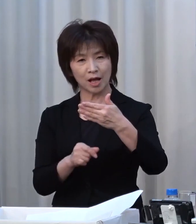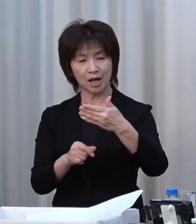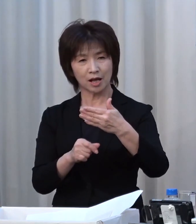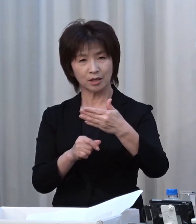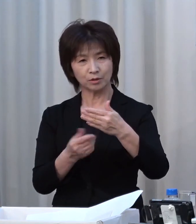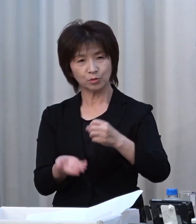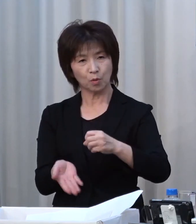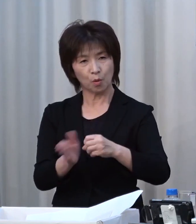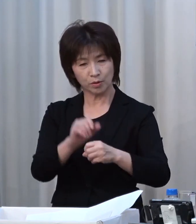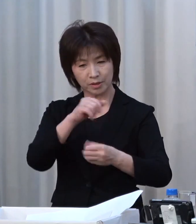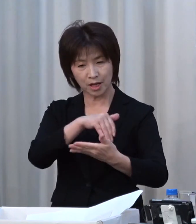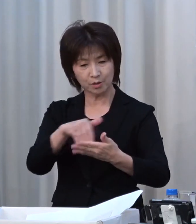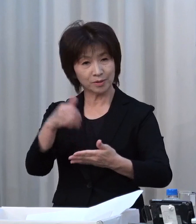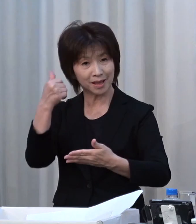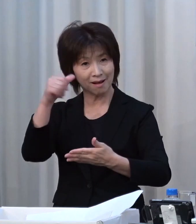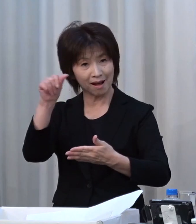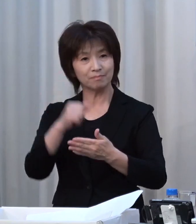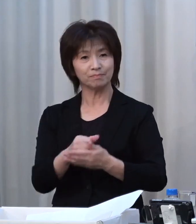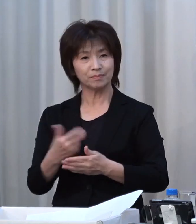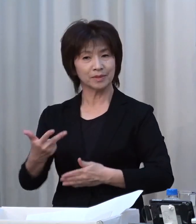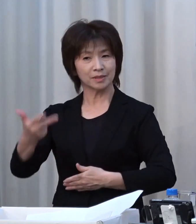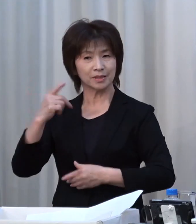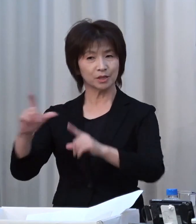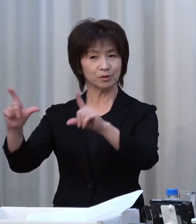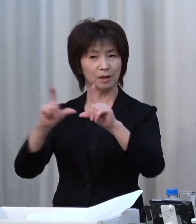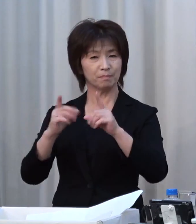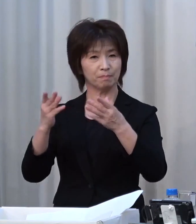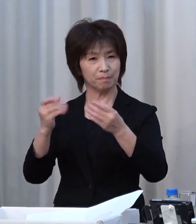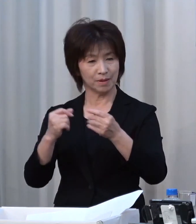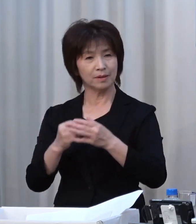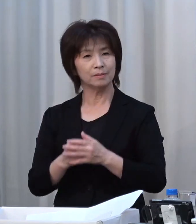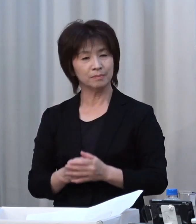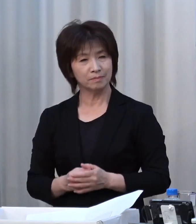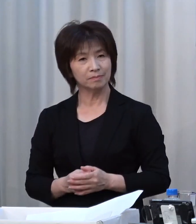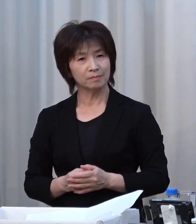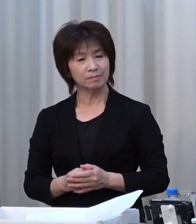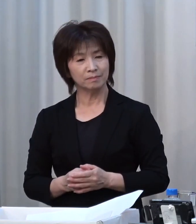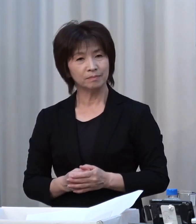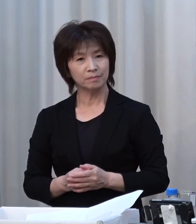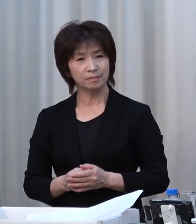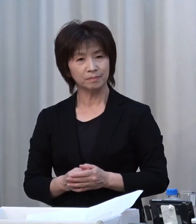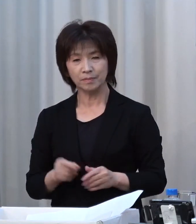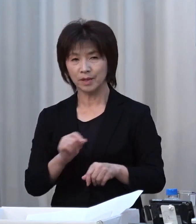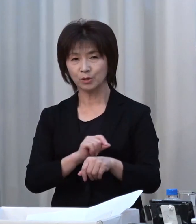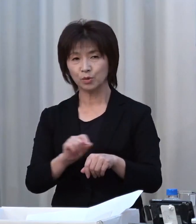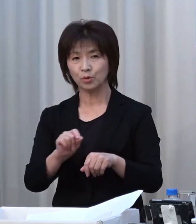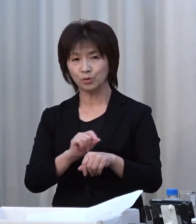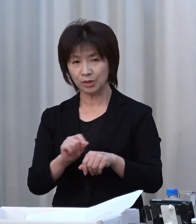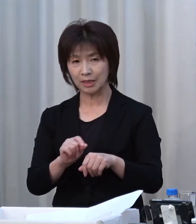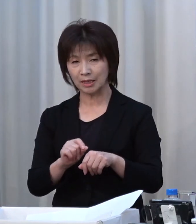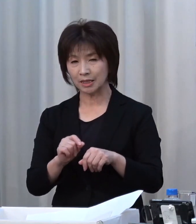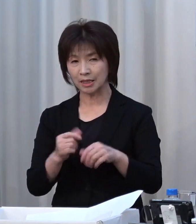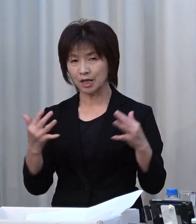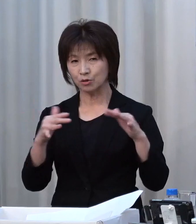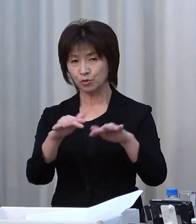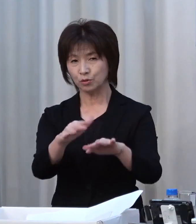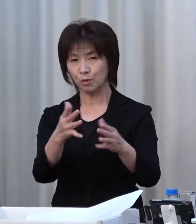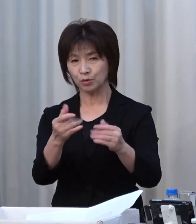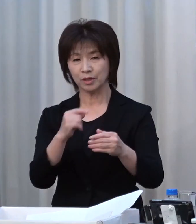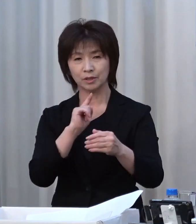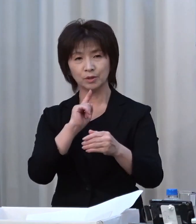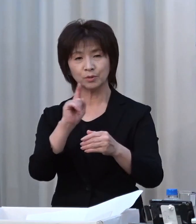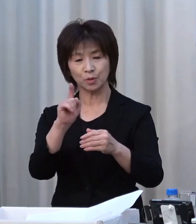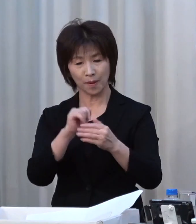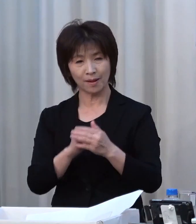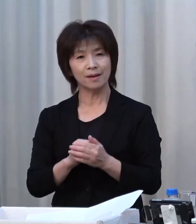。まあ、先週発表になりまして、まあ、特に、注目したのは、まあ、